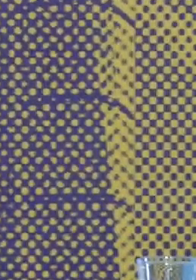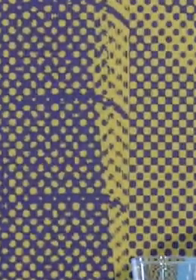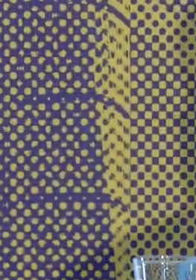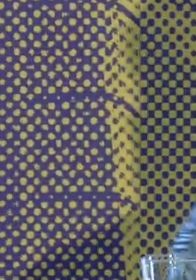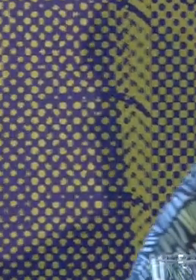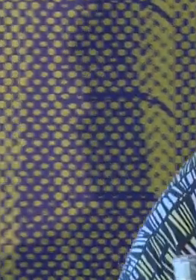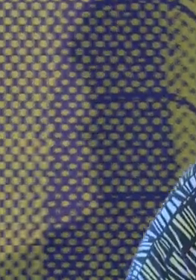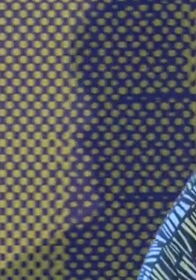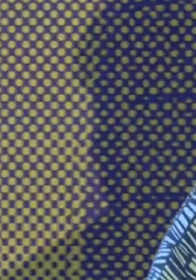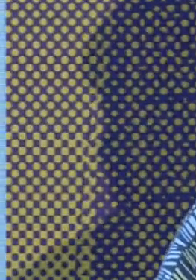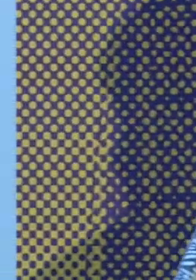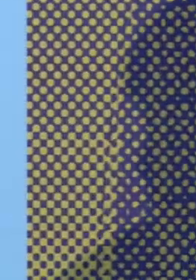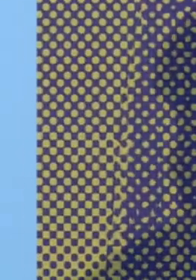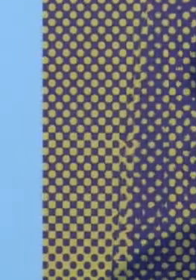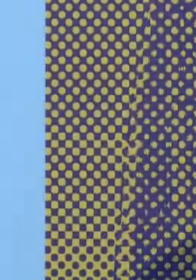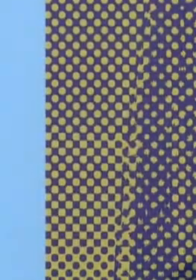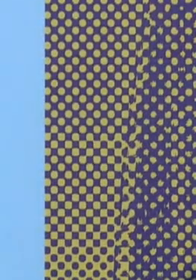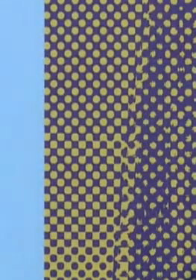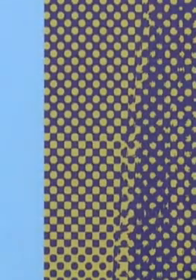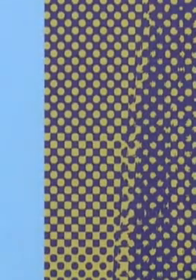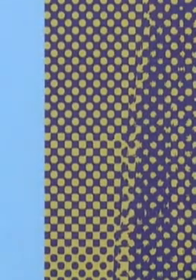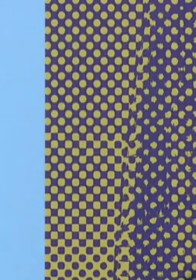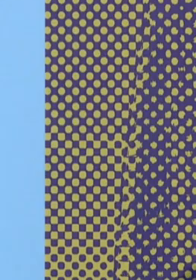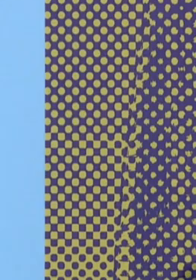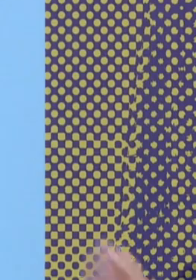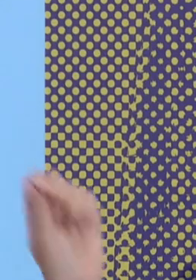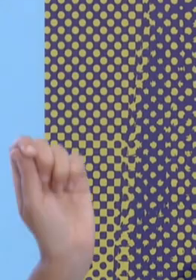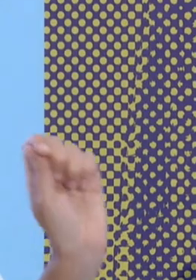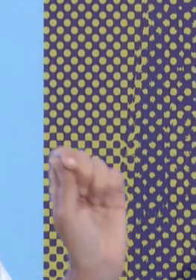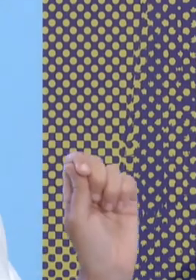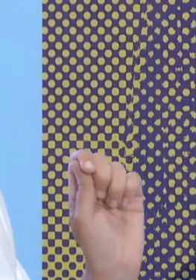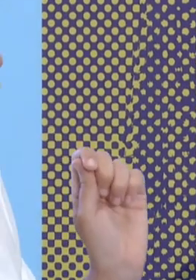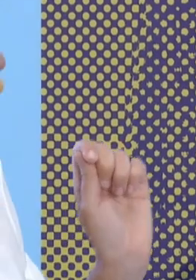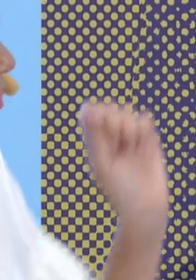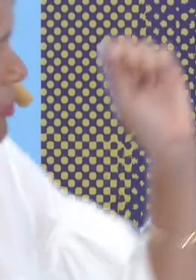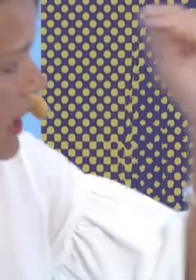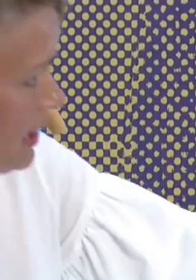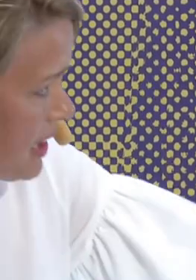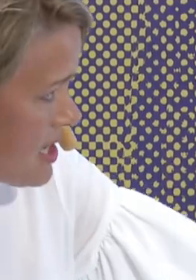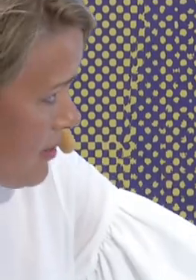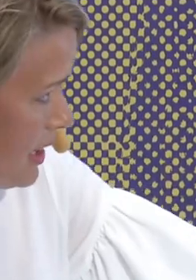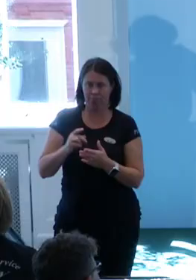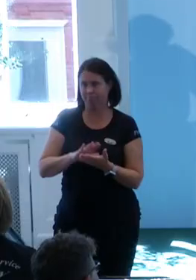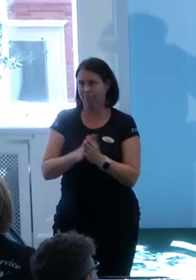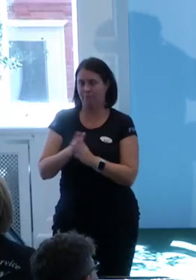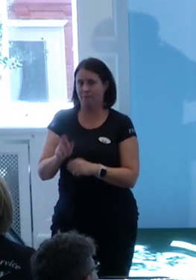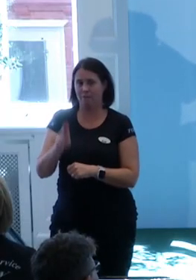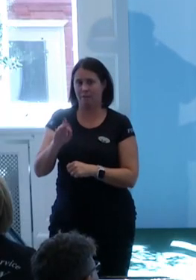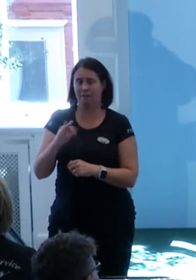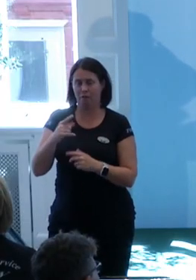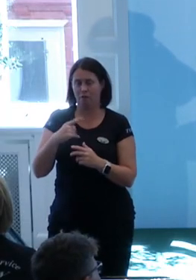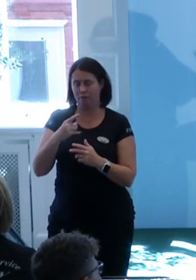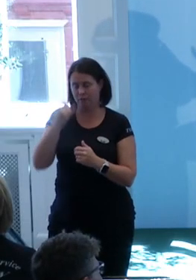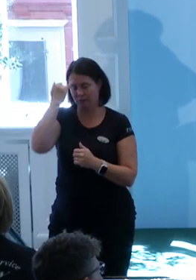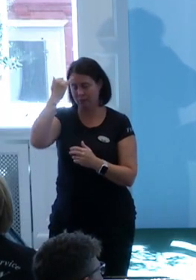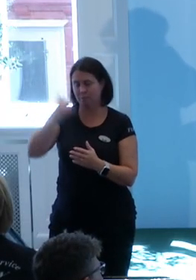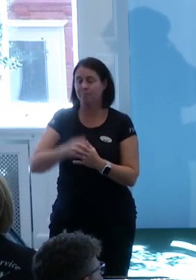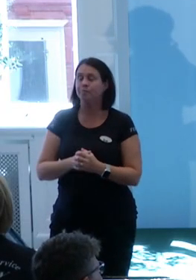men det tar ju som sagt tid ibland att förverkliga. Men fler kreativa idéer kring det då?